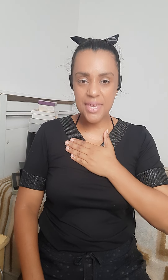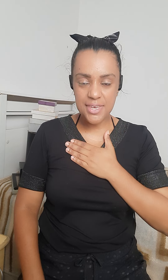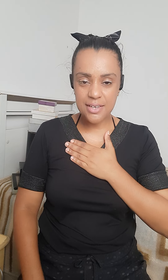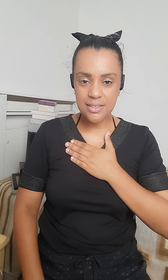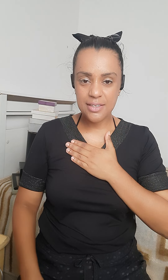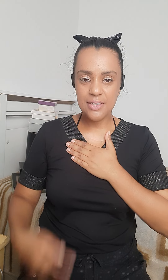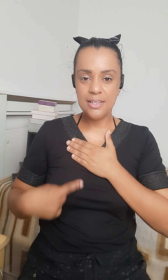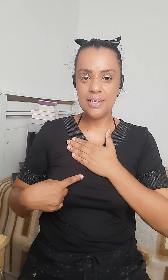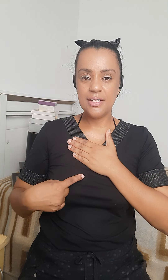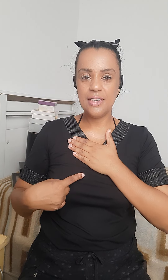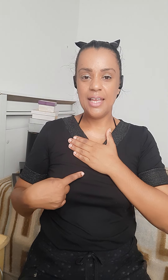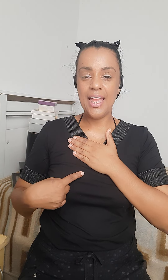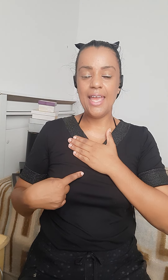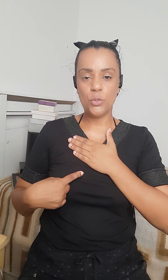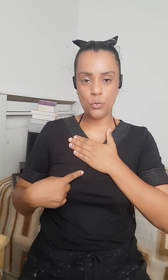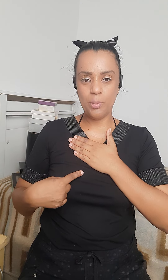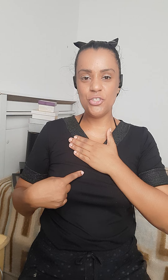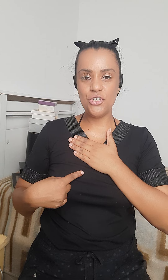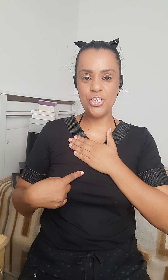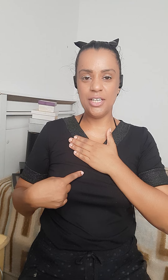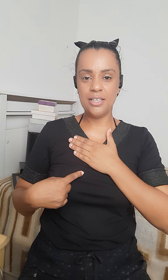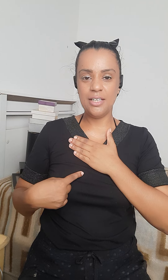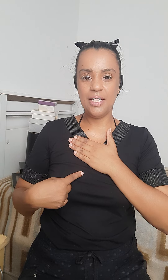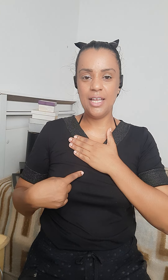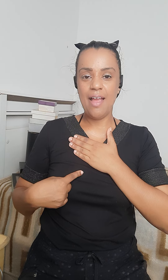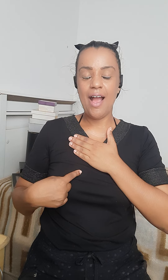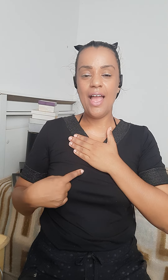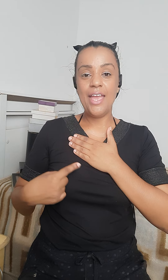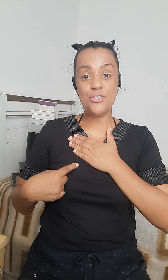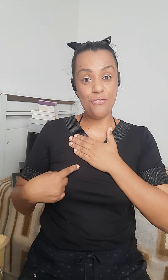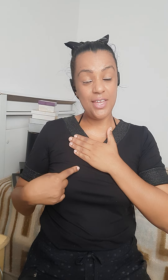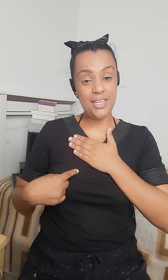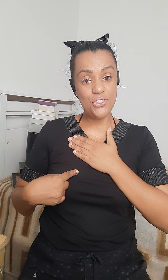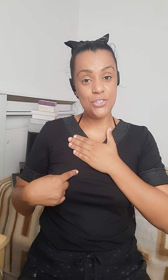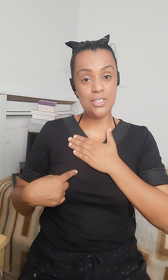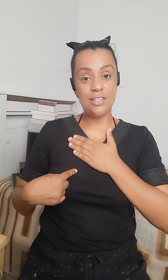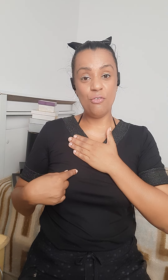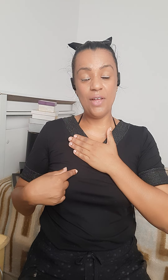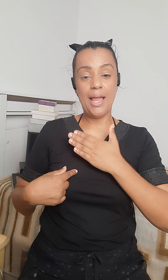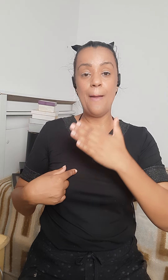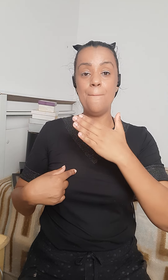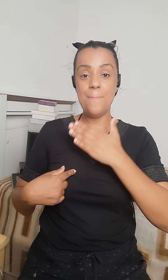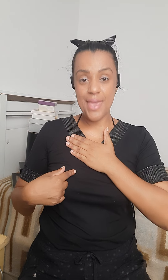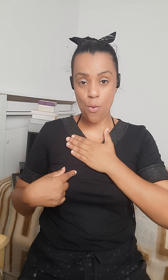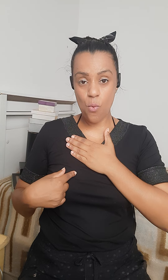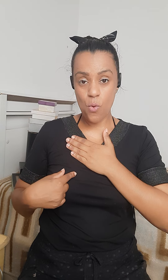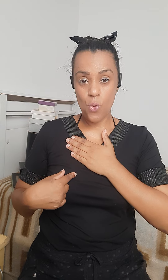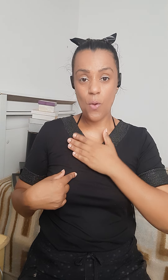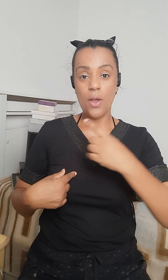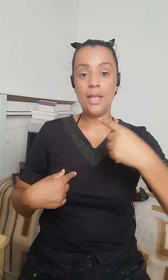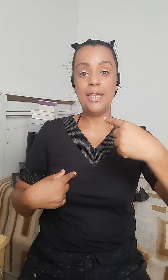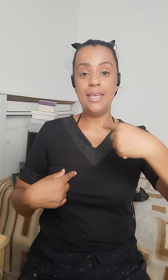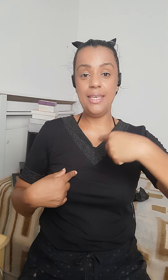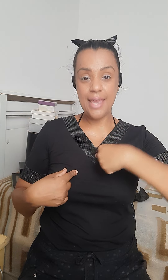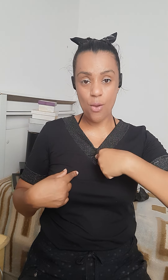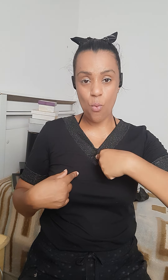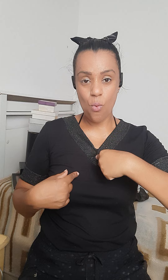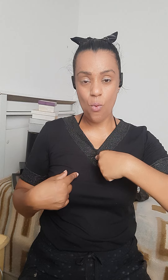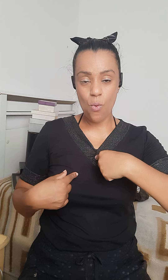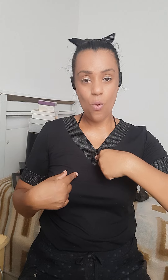minha, é tudo batidinha. É diferente de eu falar meu e eu.